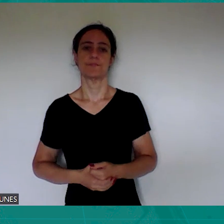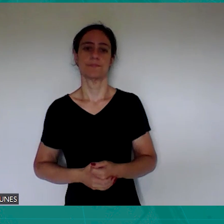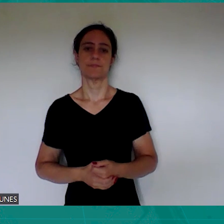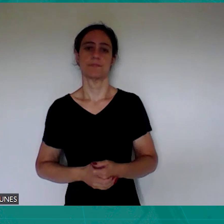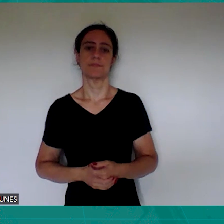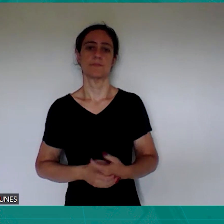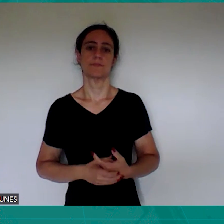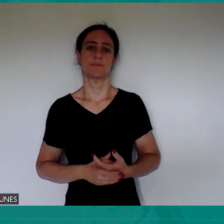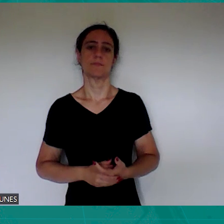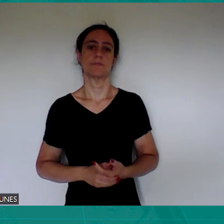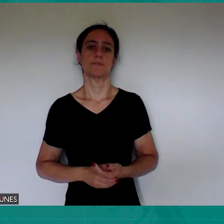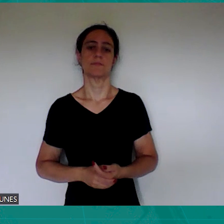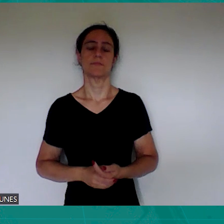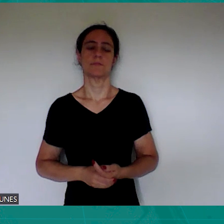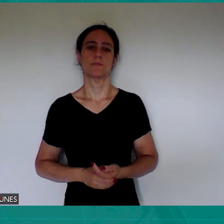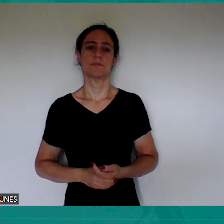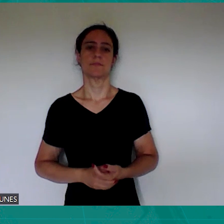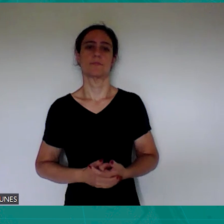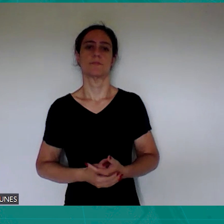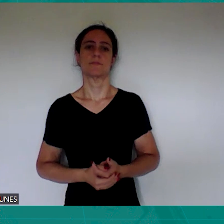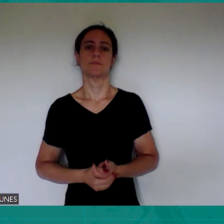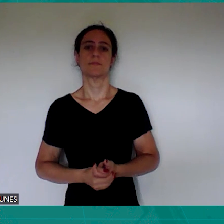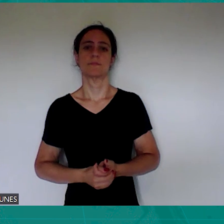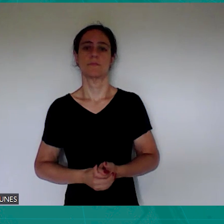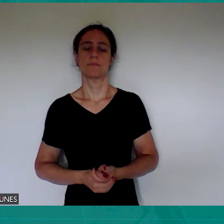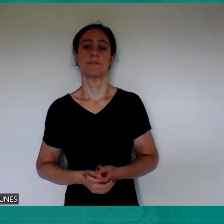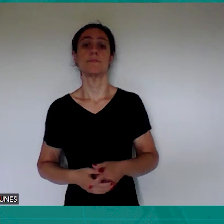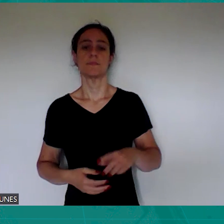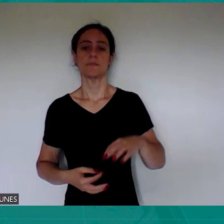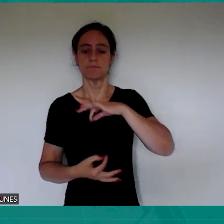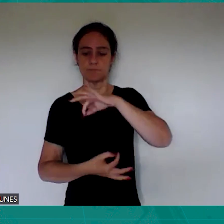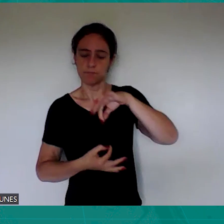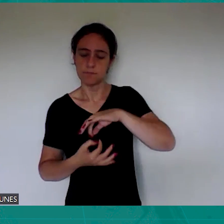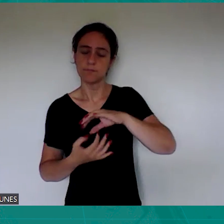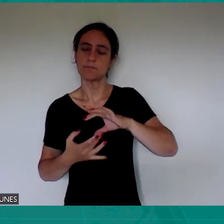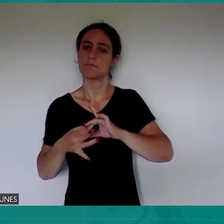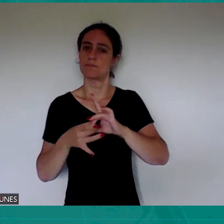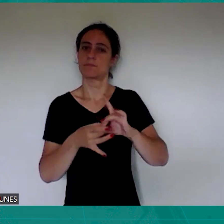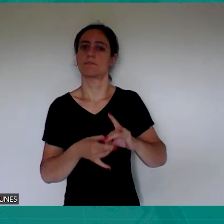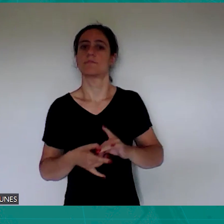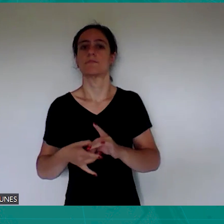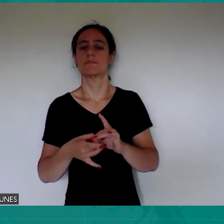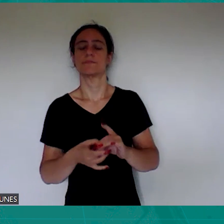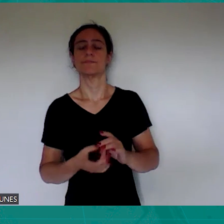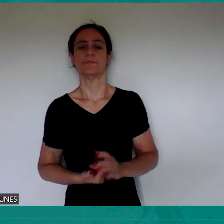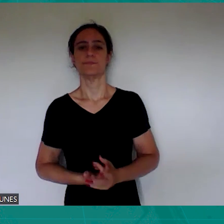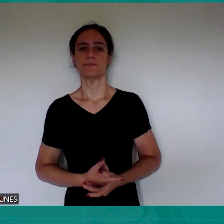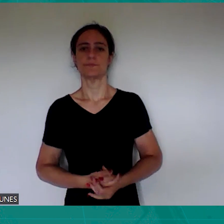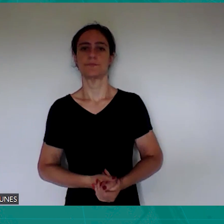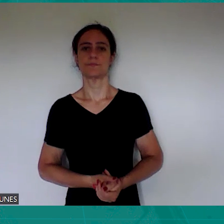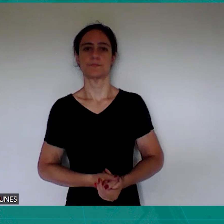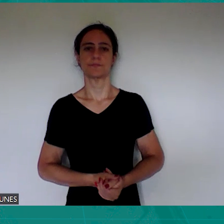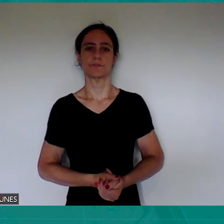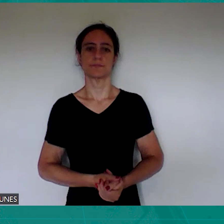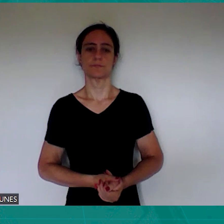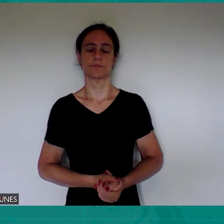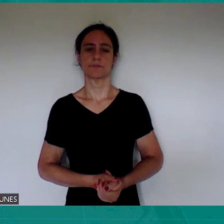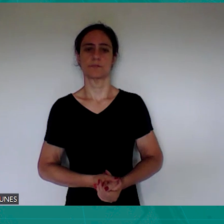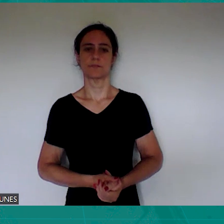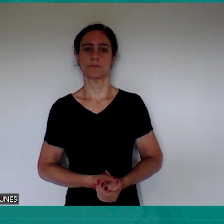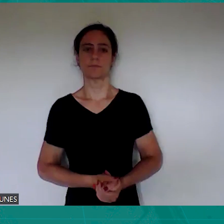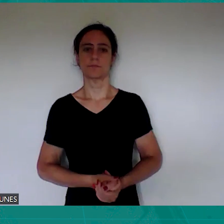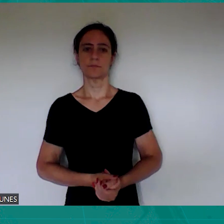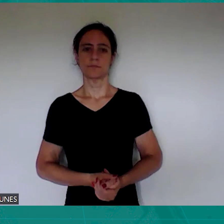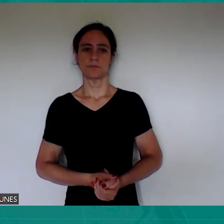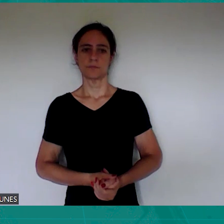um Espírito com ele. Aquele que se une ao Senhor é um Espírito com ele, tá? Vamos continuar lá, vamos lá.